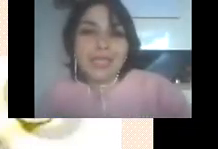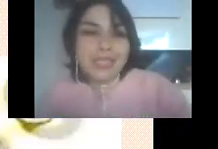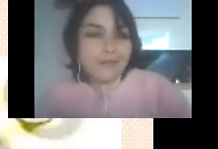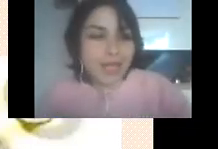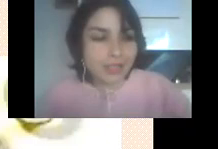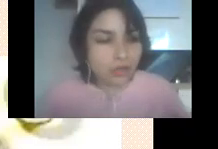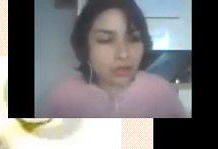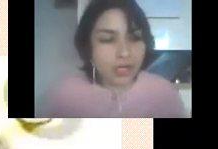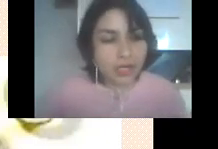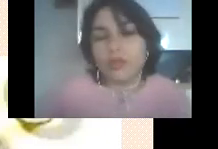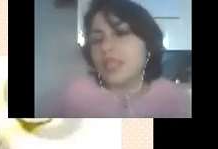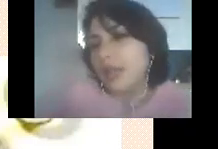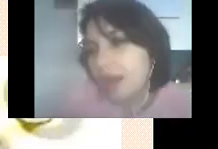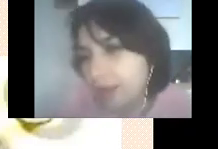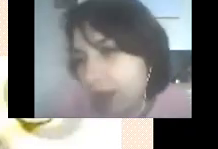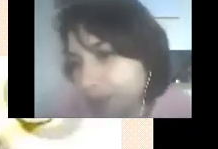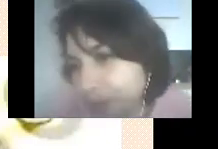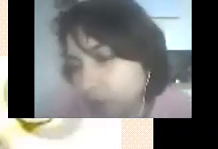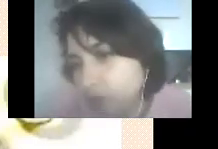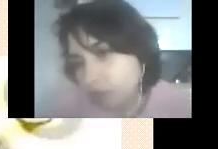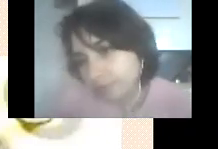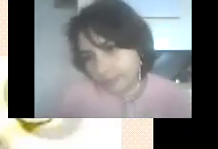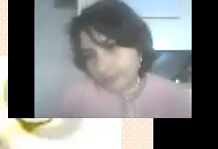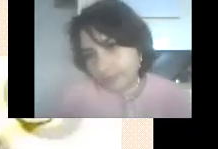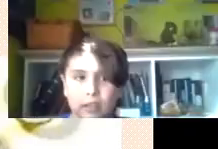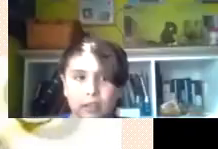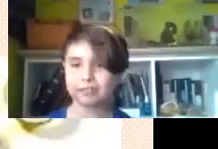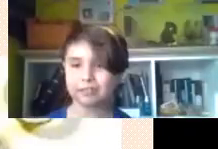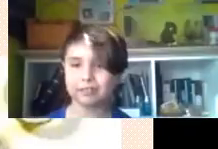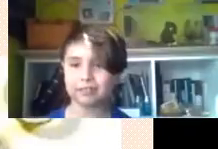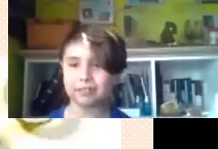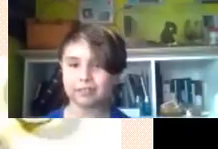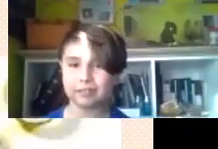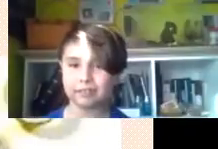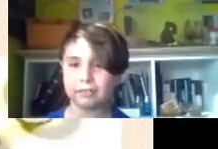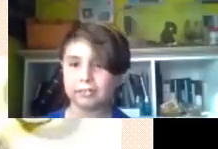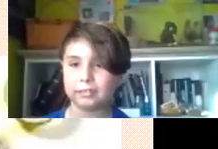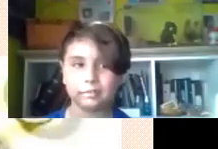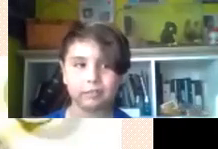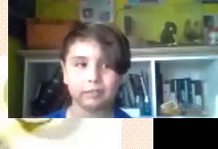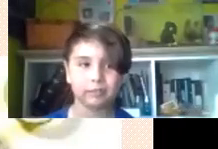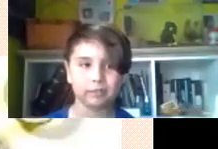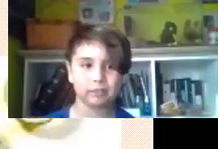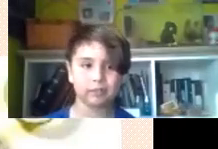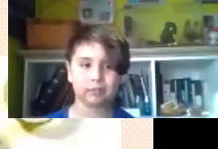son flexibles o son rígidos? ¿A qué caja iría? Flexibles. Veamos.